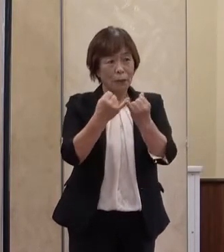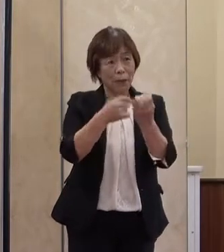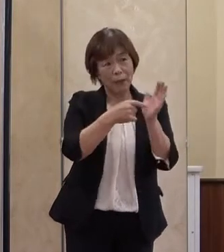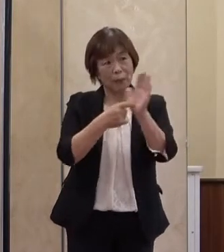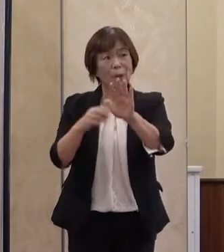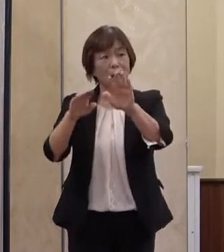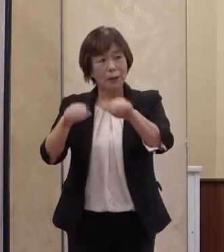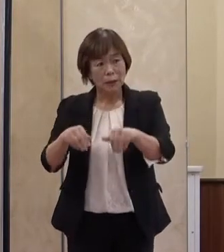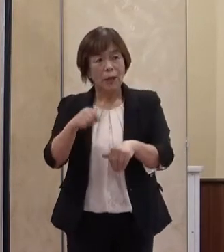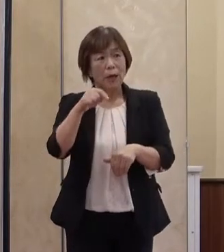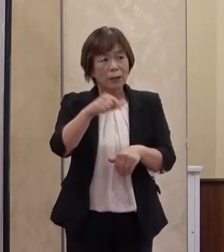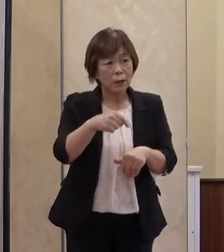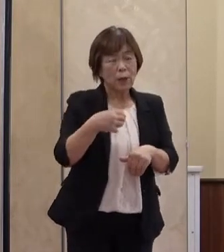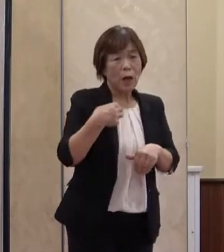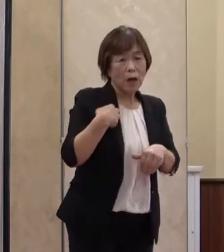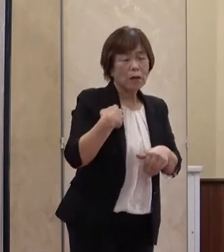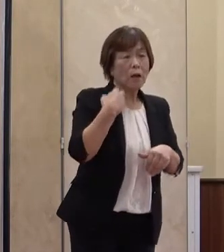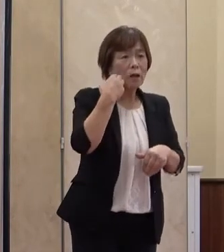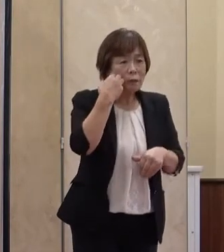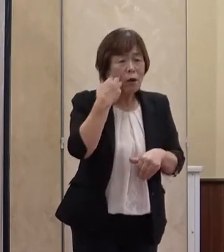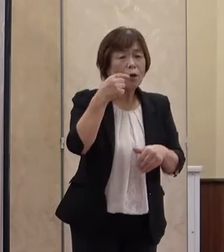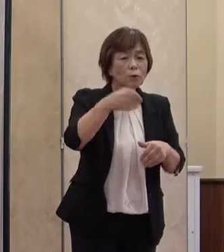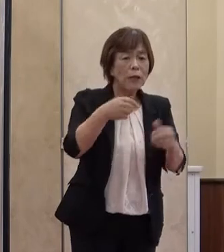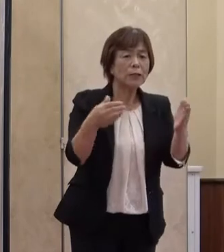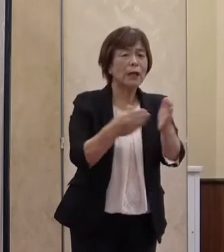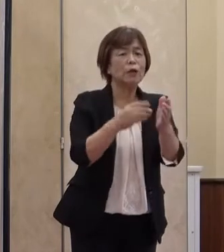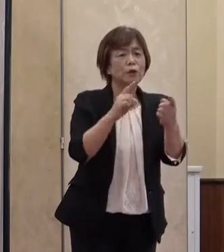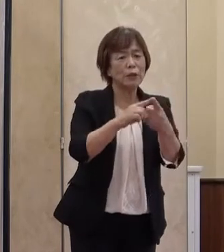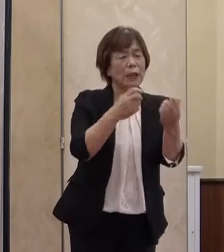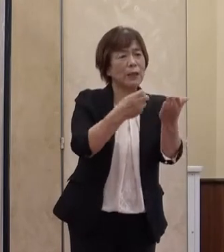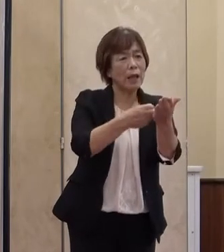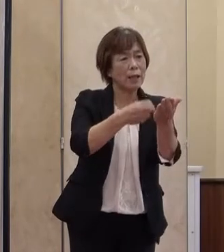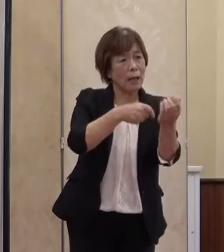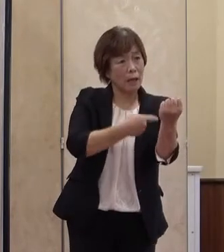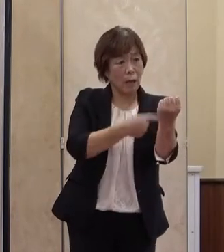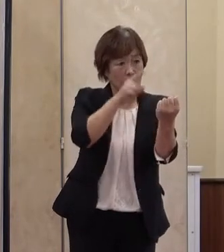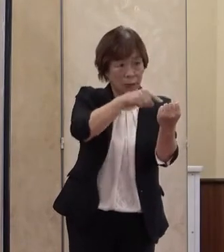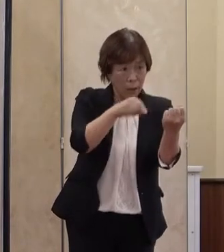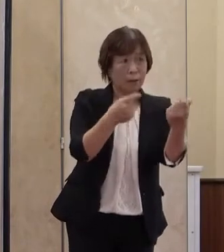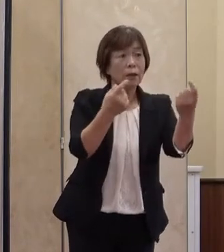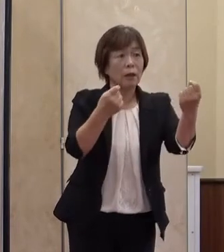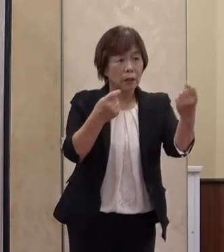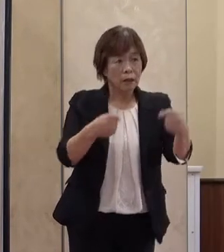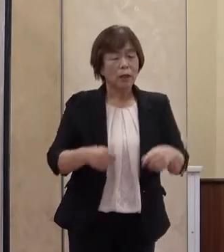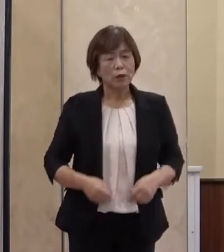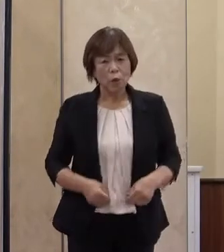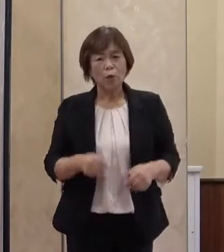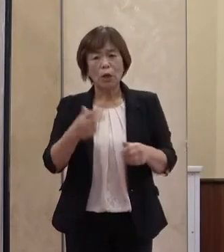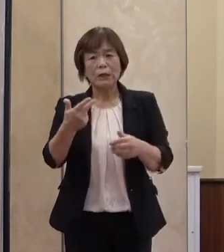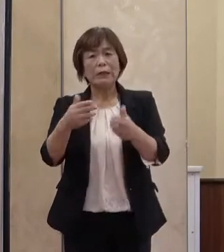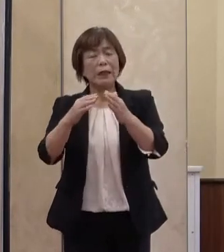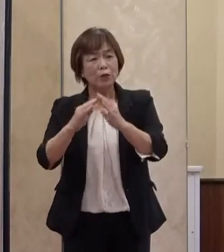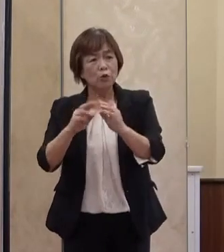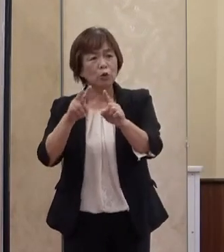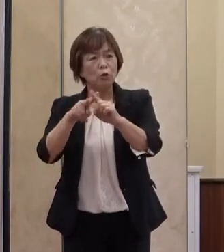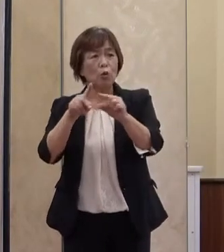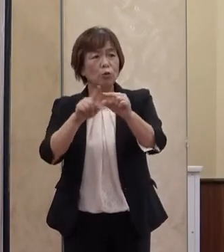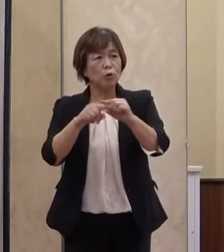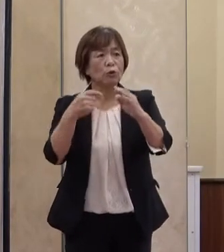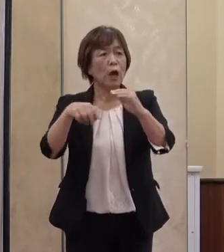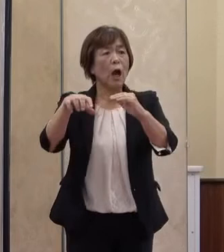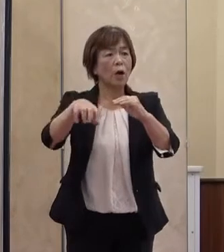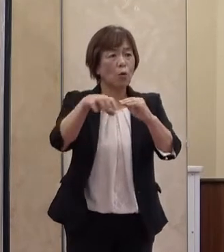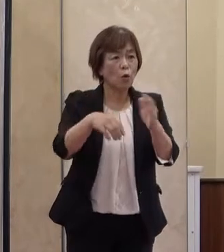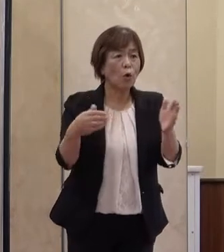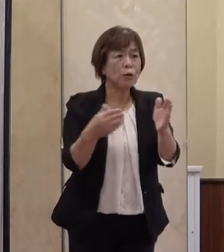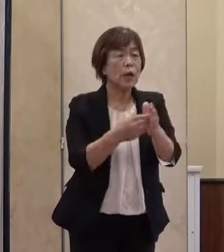校の判断を担うっていうのが、これ、最終的な決定権者という話をされたのであれば、当時 その大阪市立小中学校の休校の決定権者